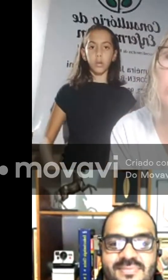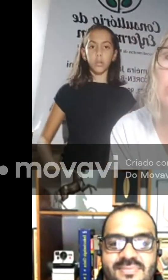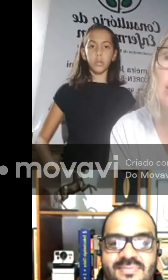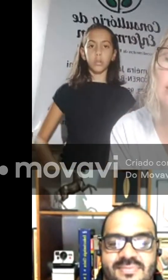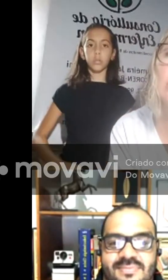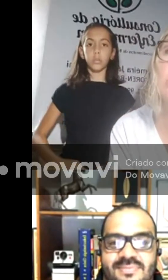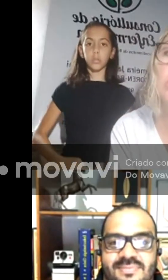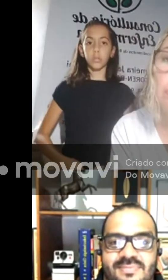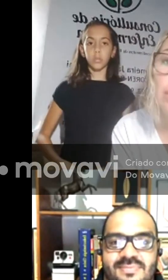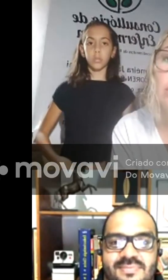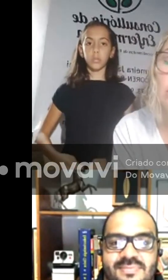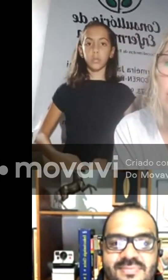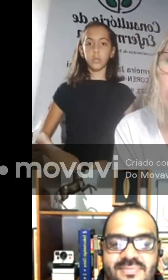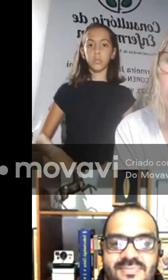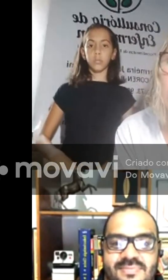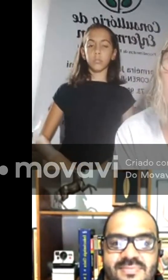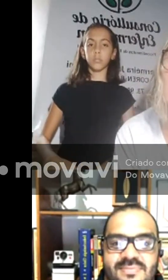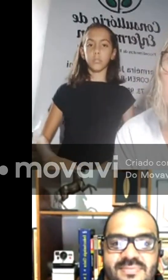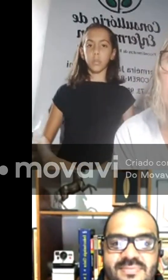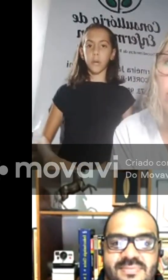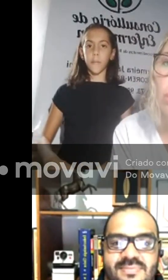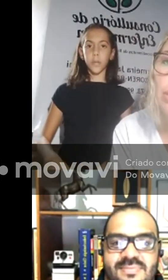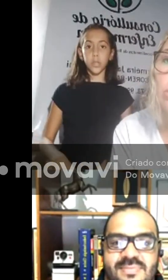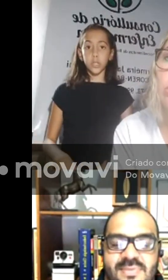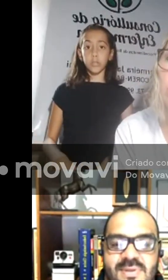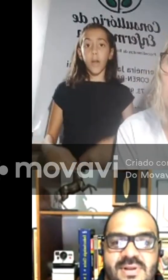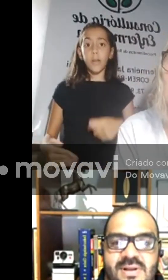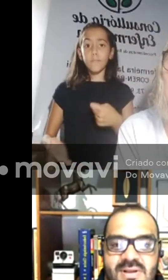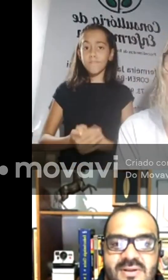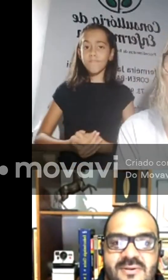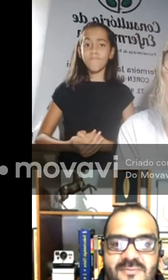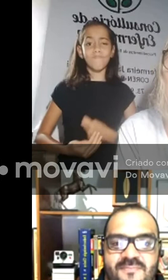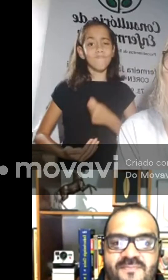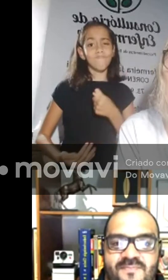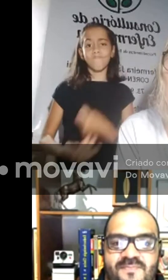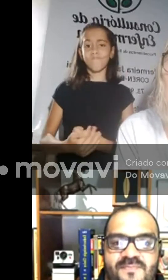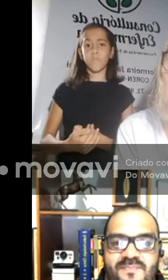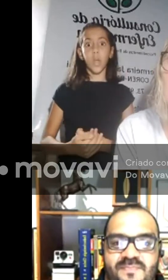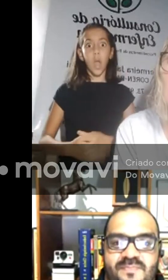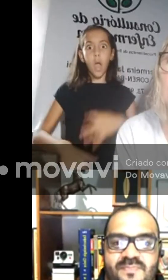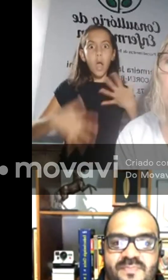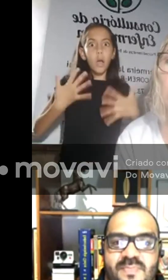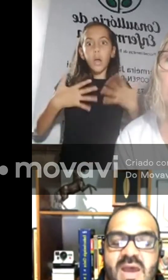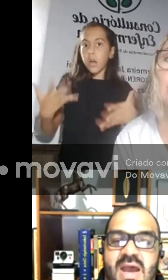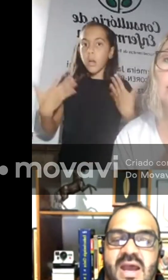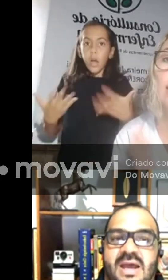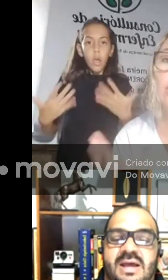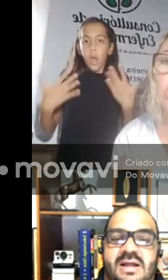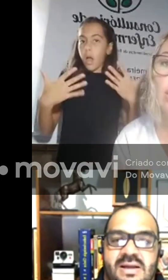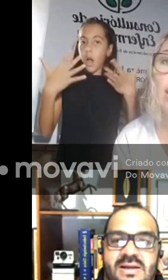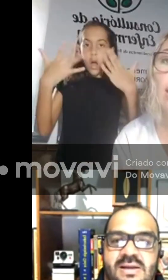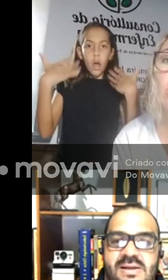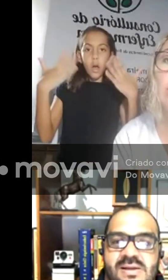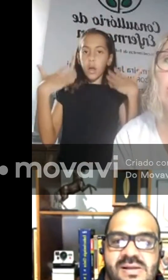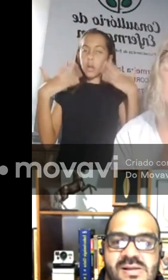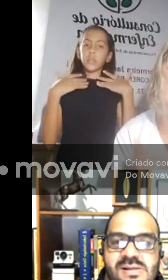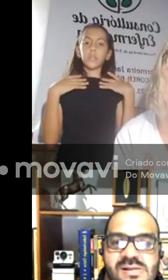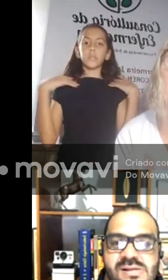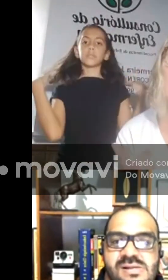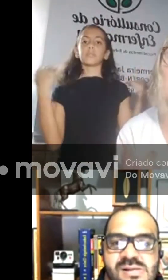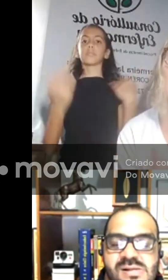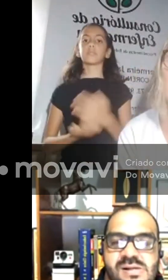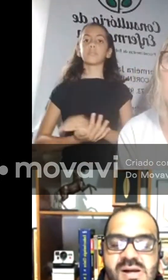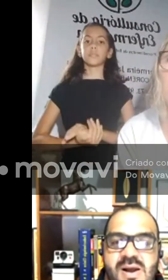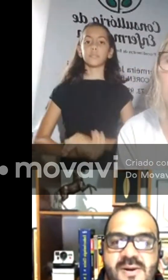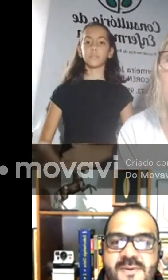mesmo da síndrome do pânico, né, doutor Diogo? Que isso tem acometido muitas pessoas, não é? Essa mudança radical, né,